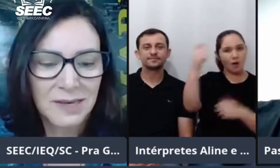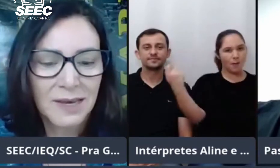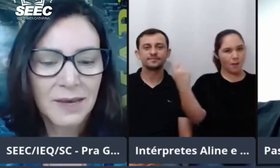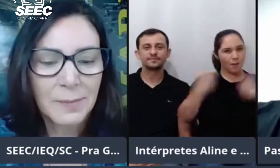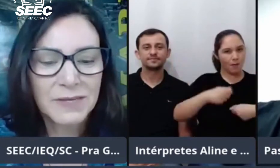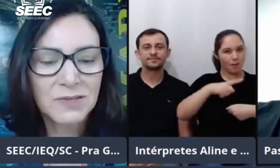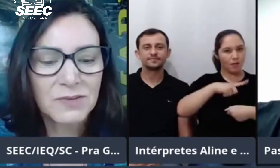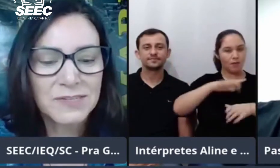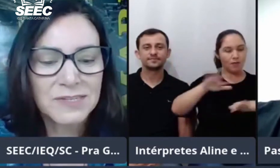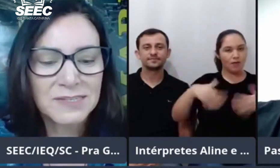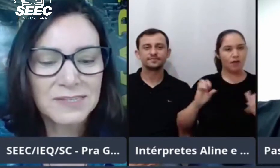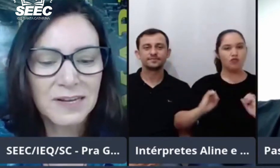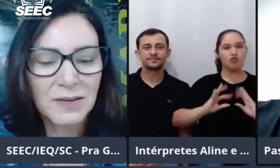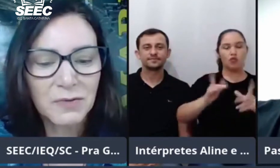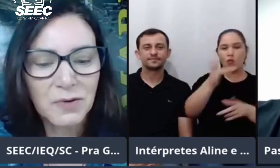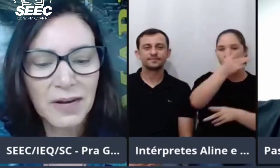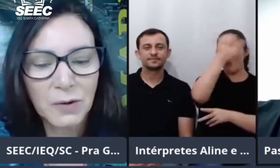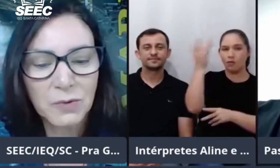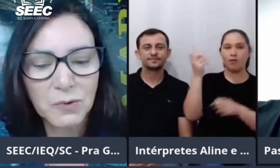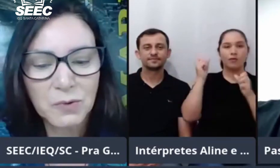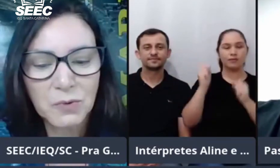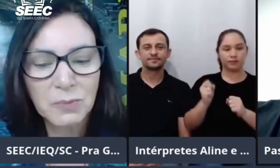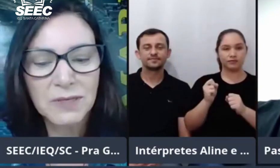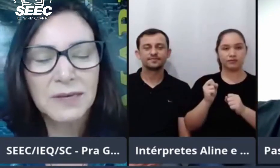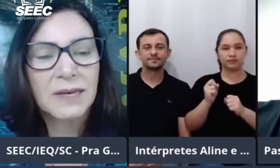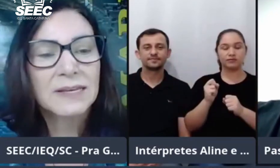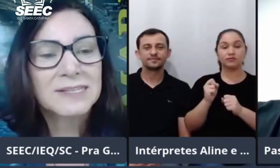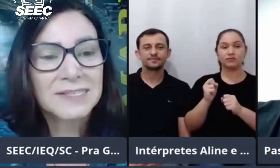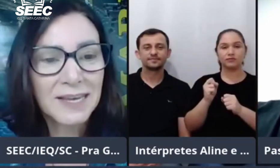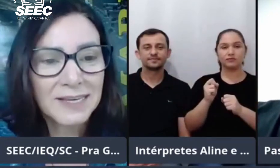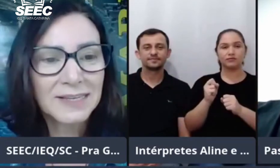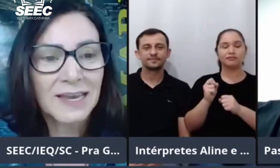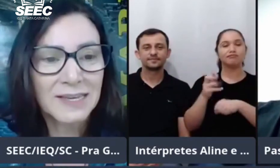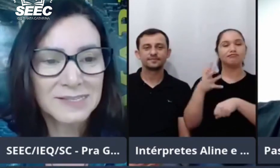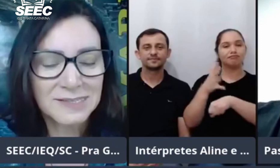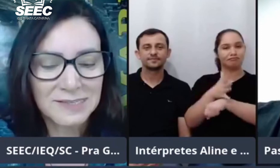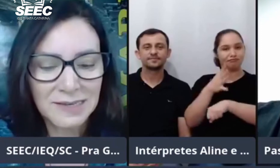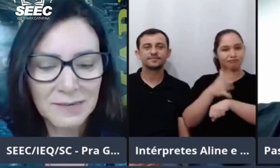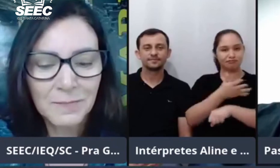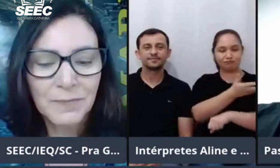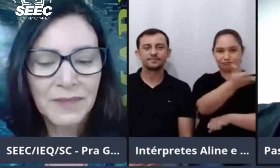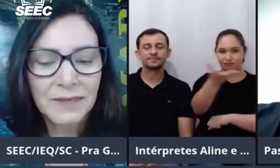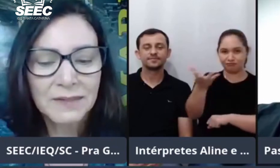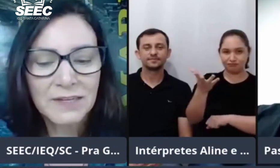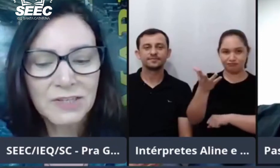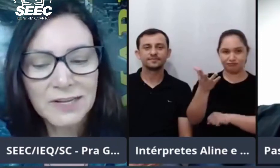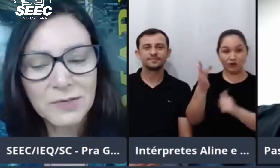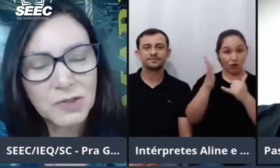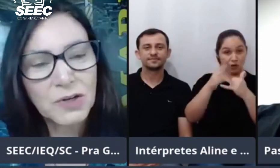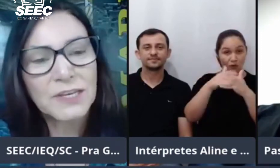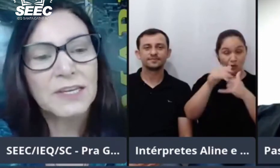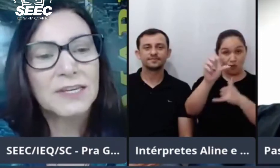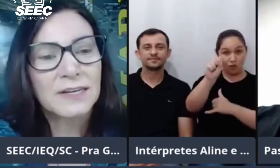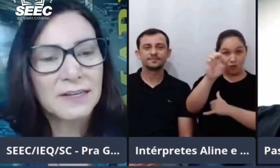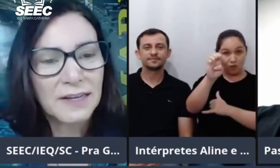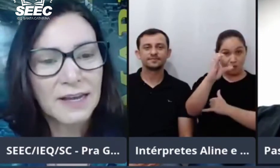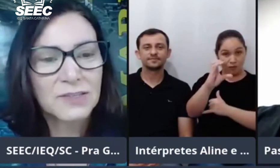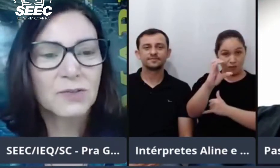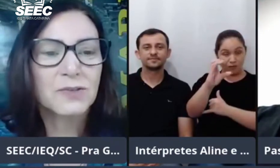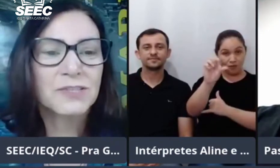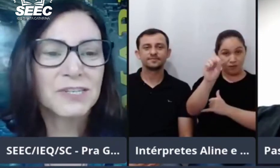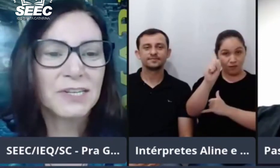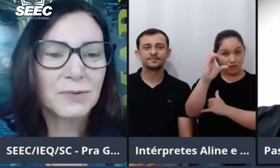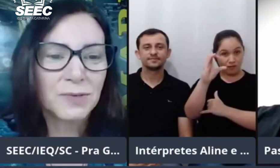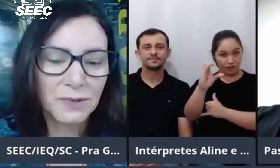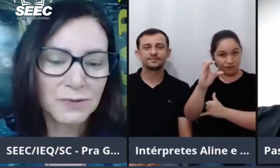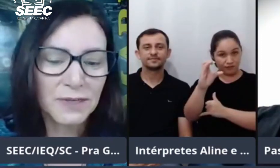pessoas. Peço que vocês se inscrevam no canal do YouTube, SEC-SC, deixe lá seu joinha,